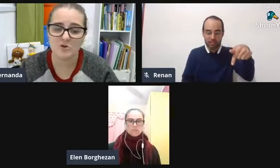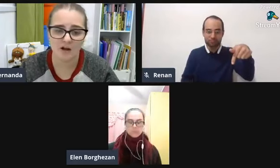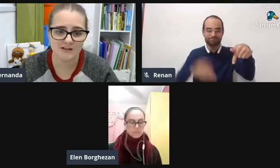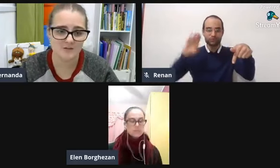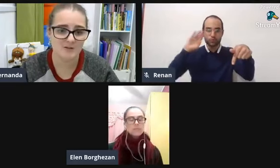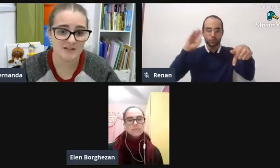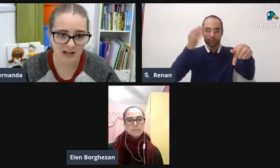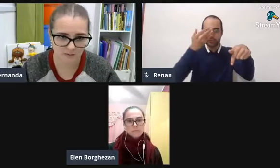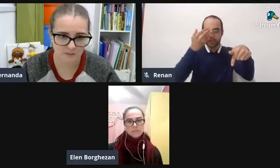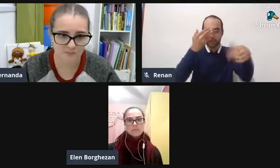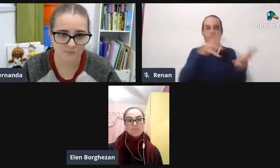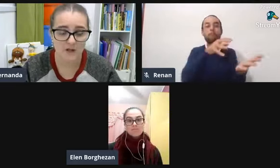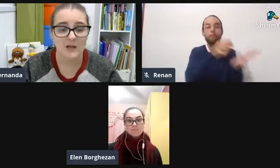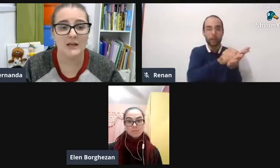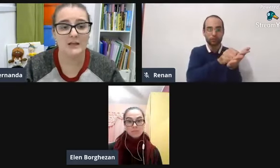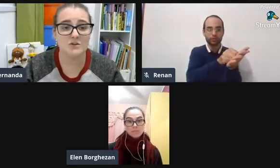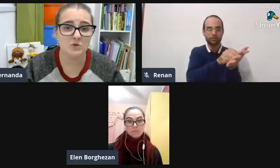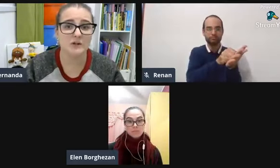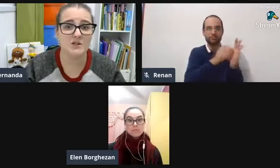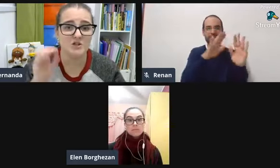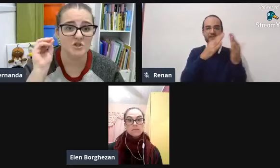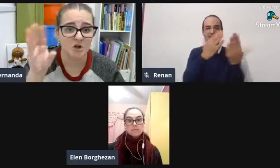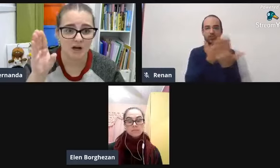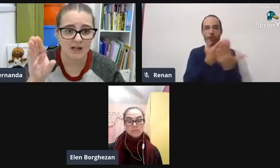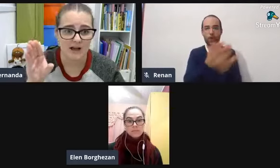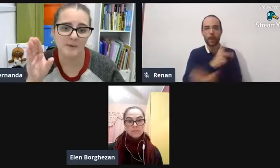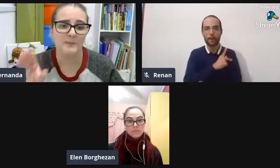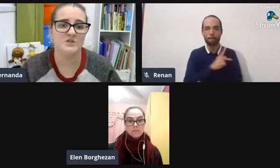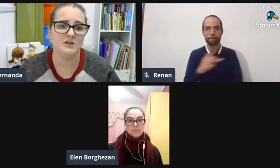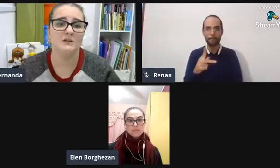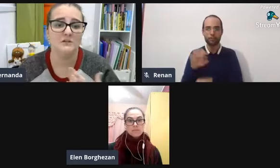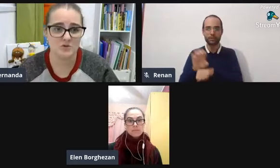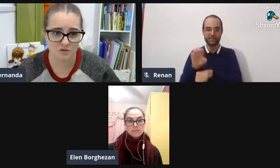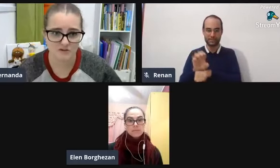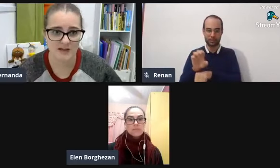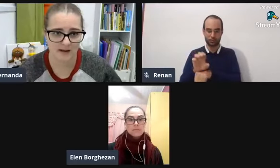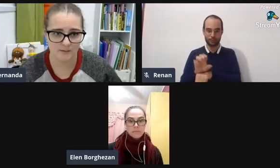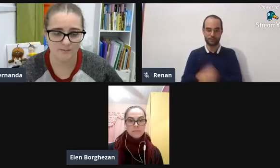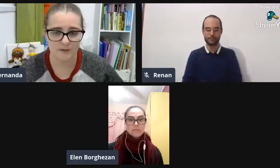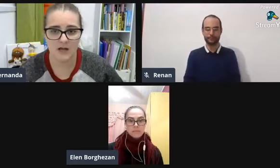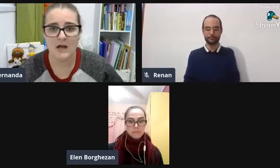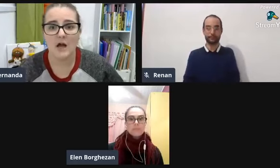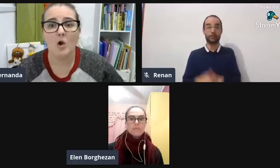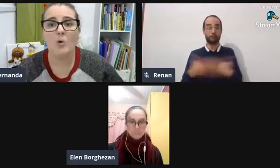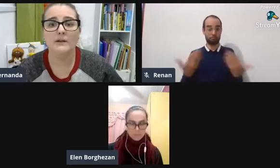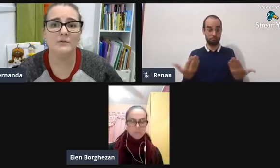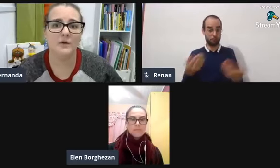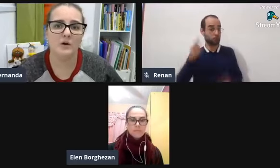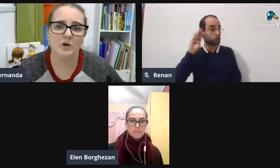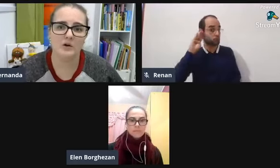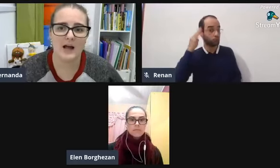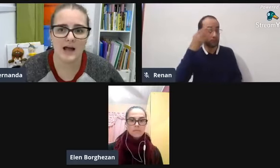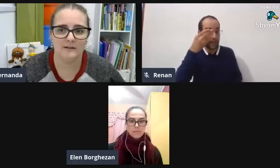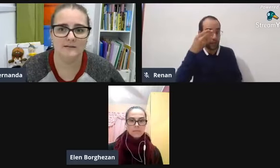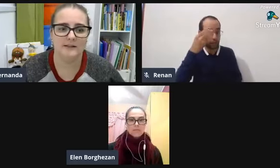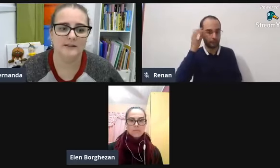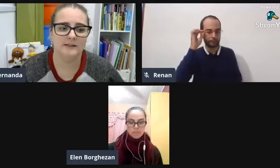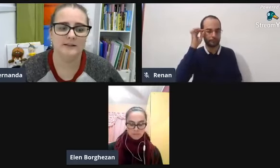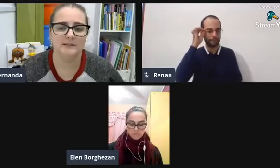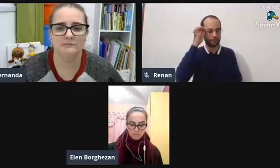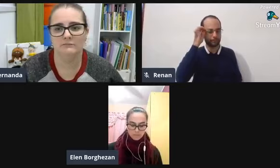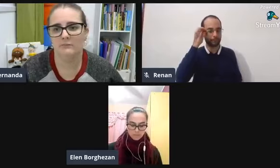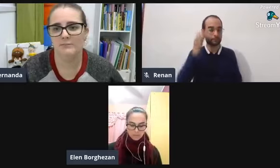nas escolas do estado. Isso quando a gente joga lá para pedir surdo-cego. Quando eu vou colocar